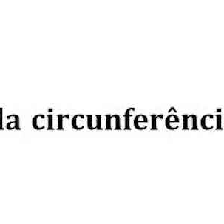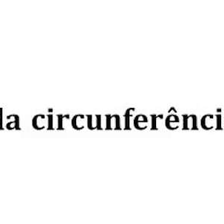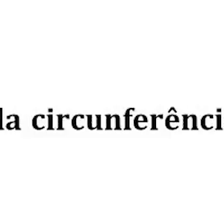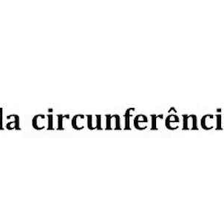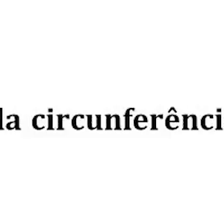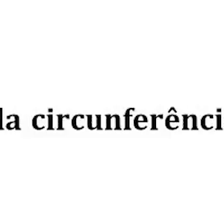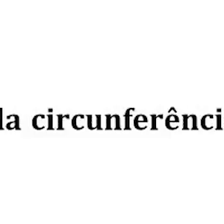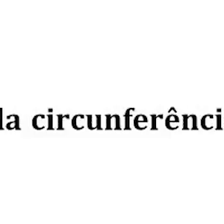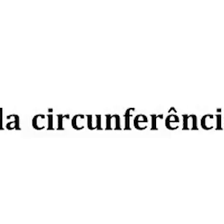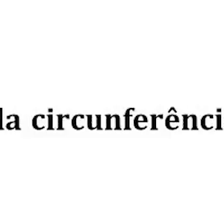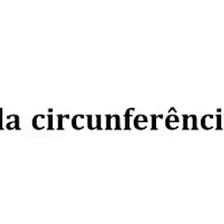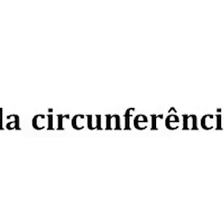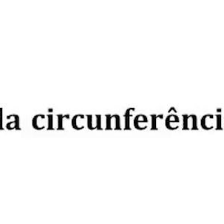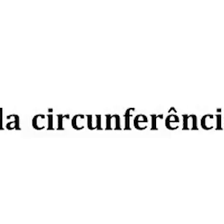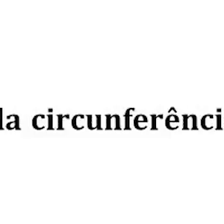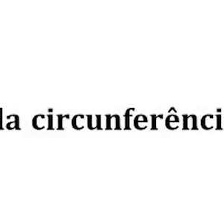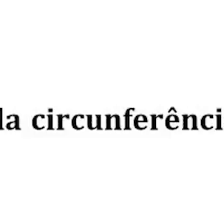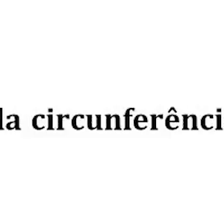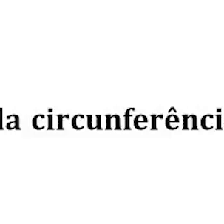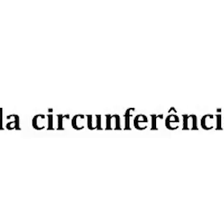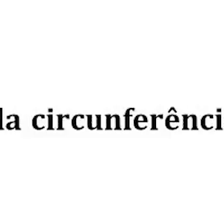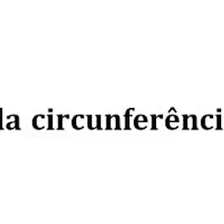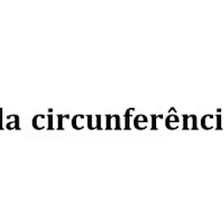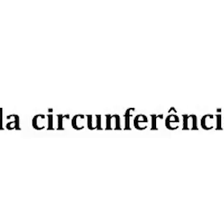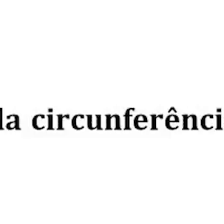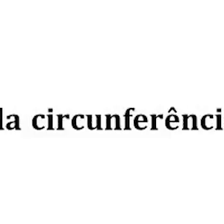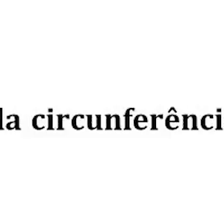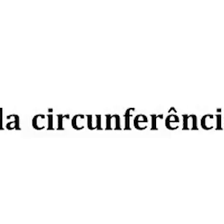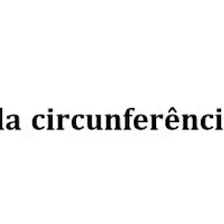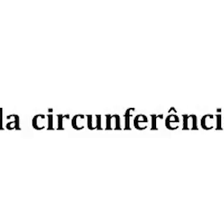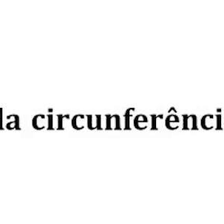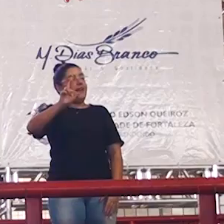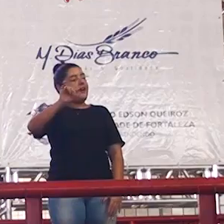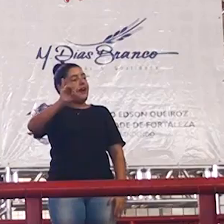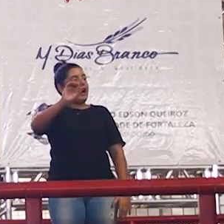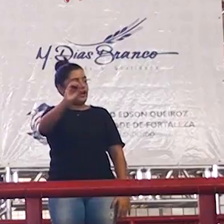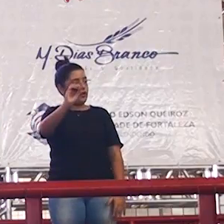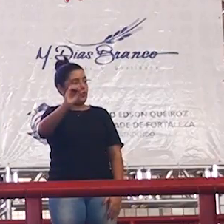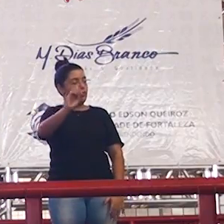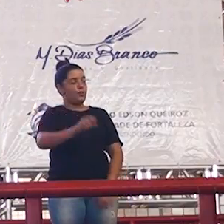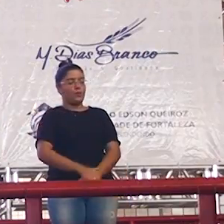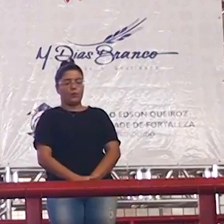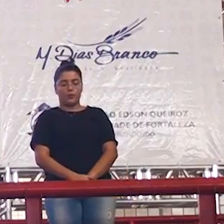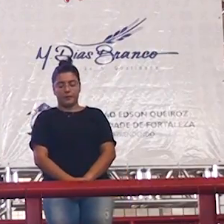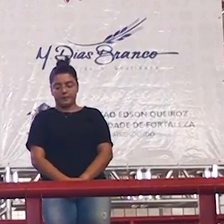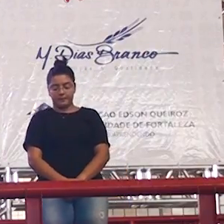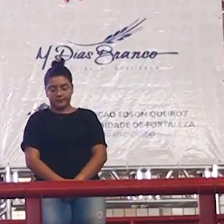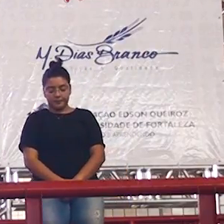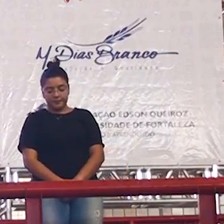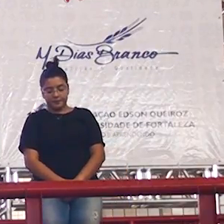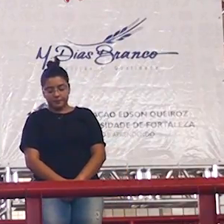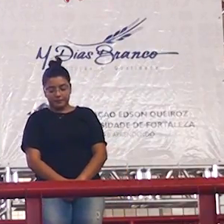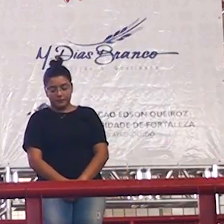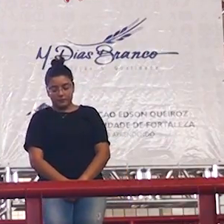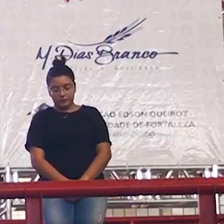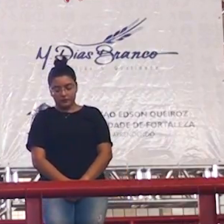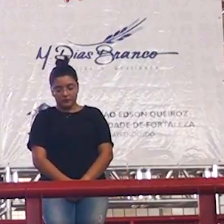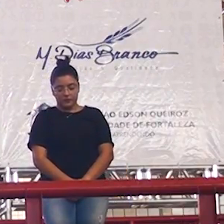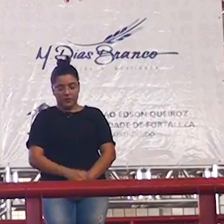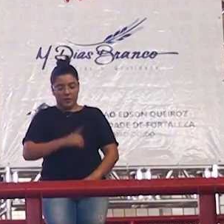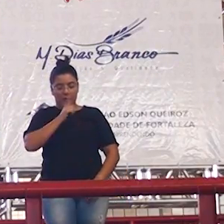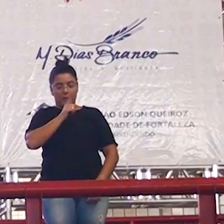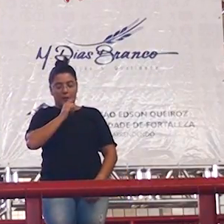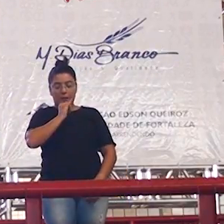4R. Que é esse R, o raio da circunferência, certo? Uma outra forma de